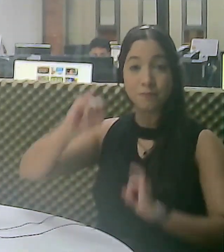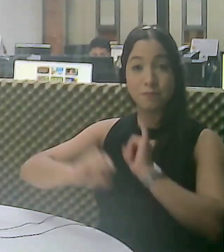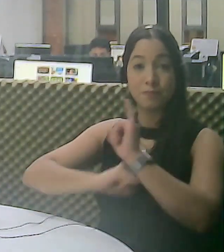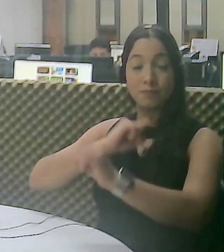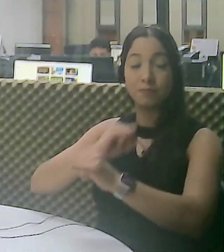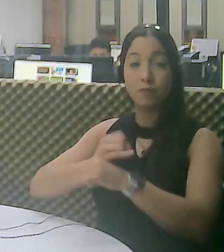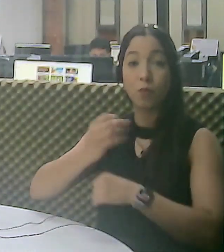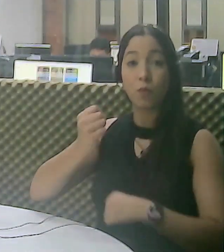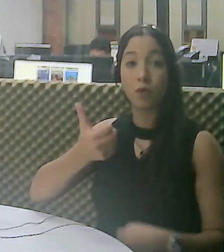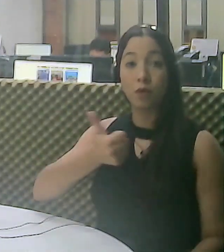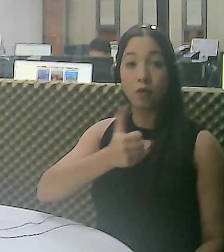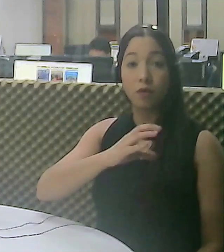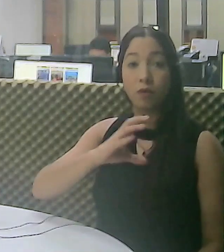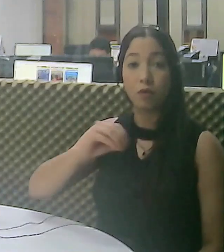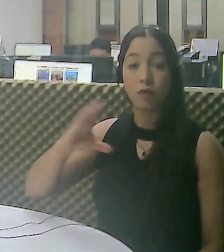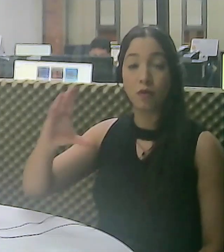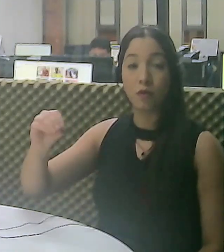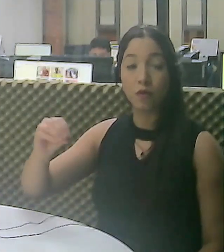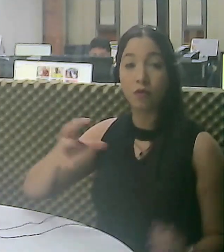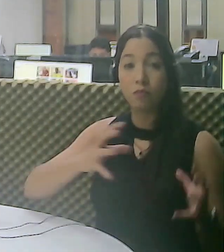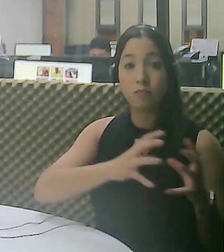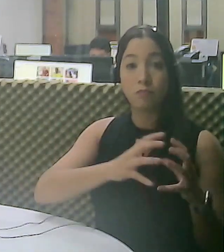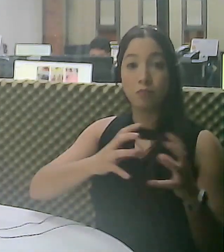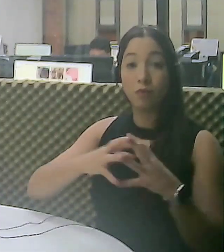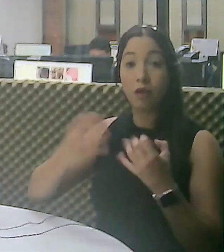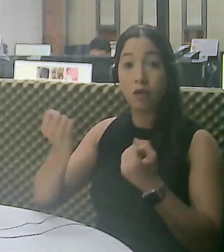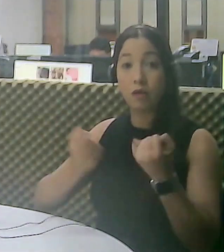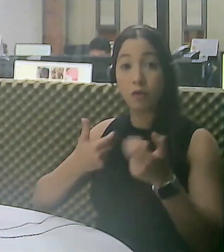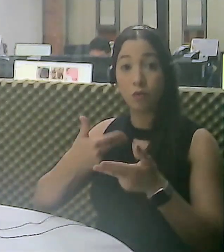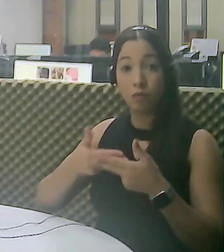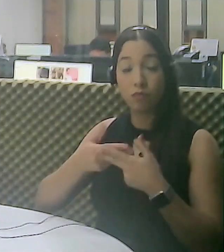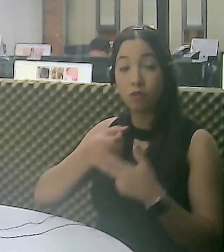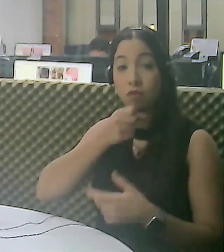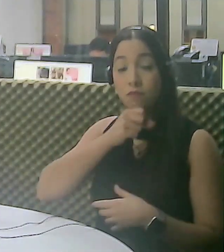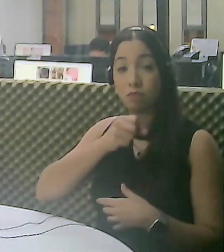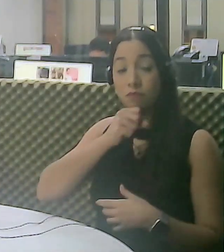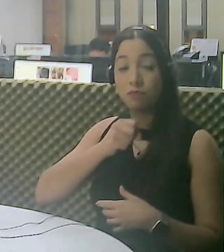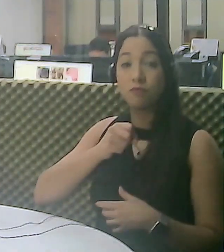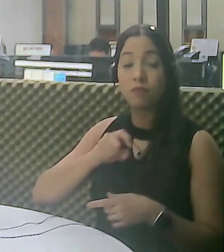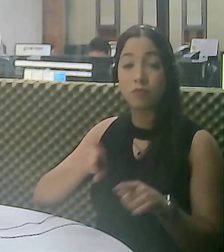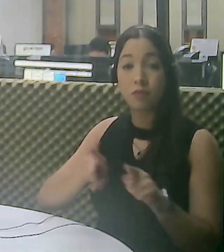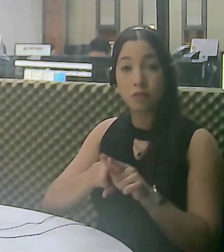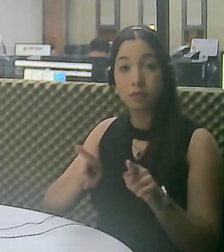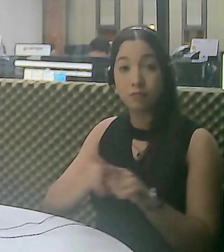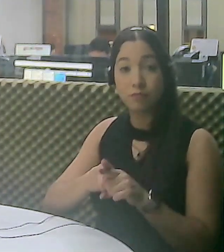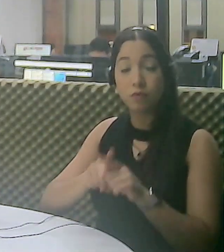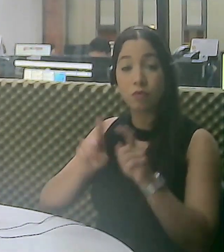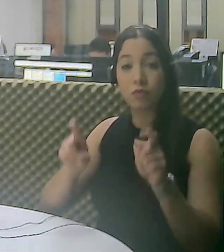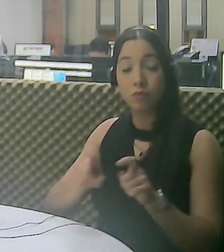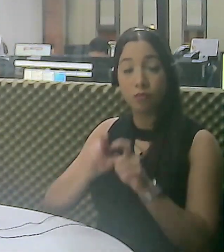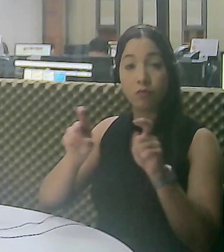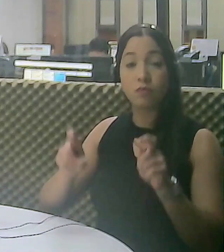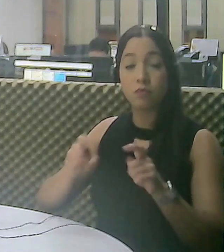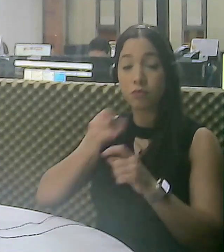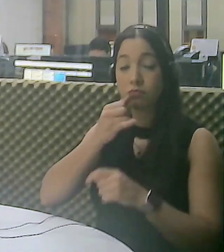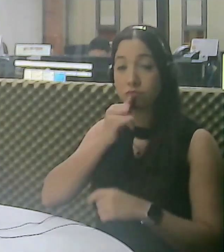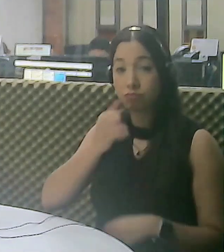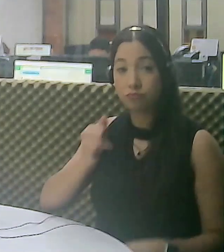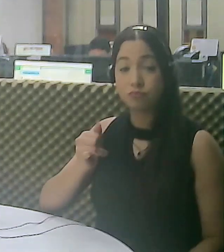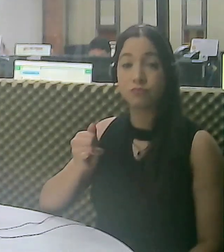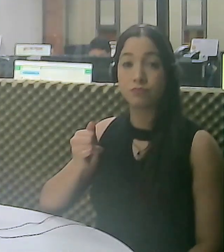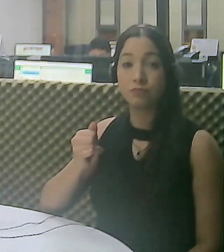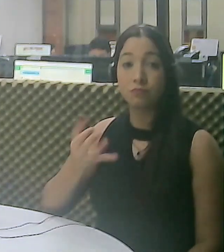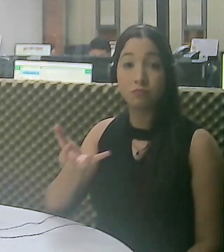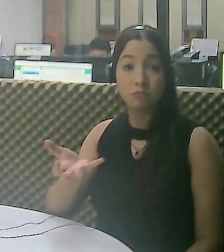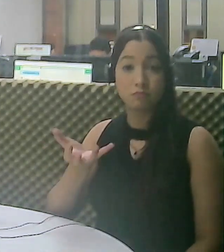São quase 100 lotes que contemplam veículos usados, sucatas de ferro velho e sucatas de informática e eletrônicos.